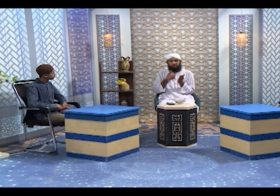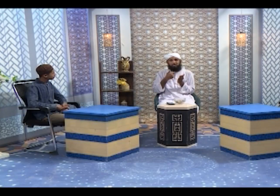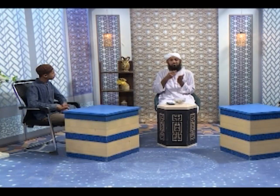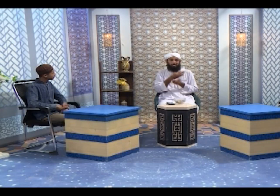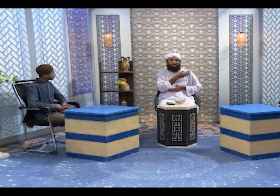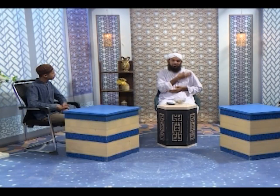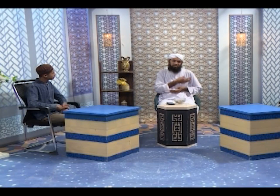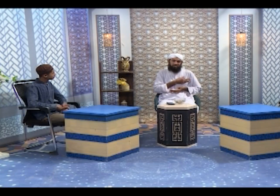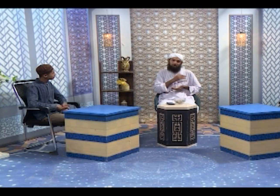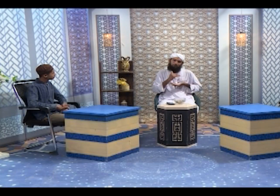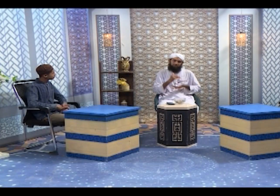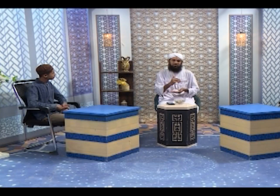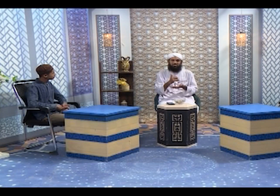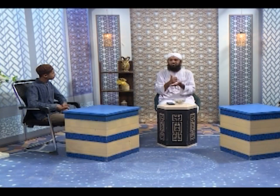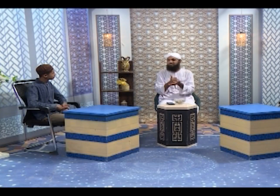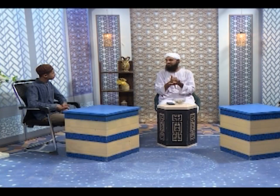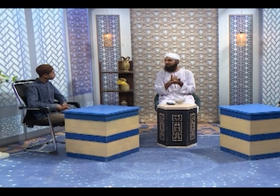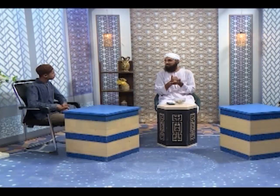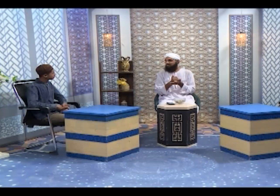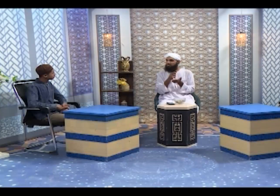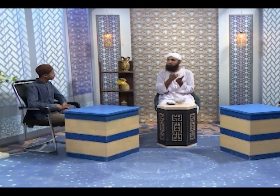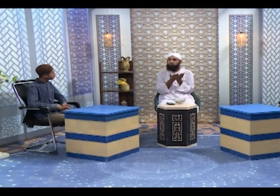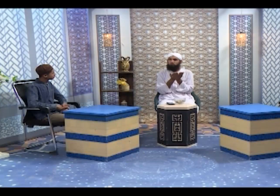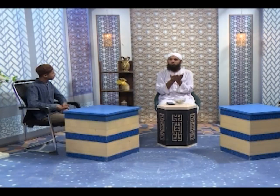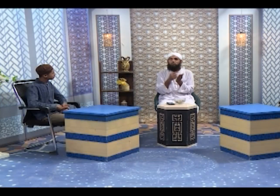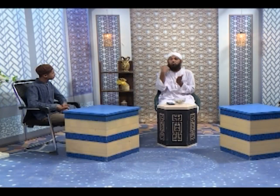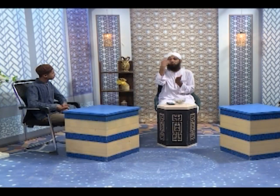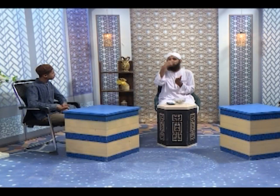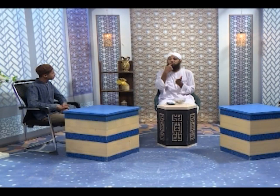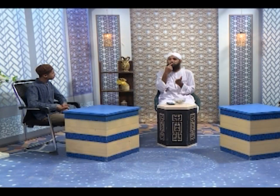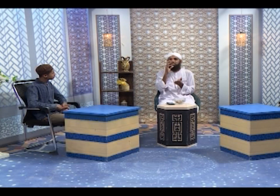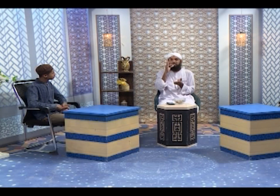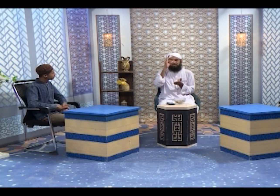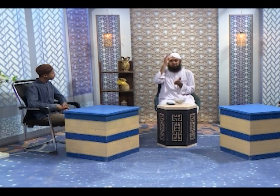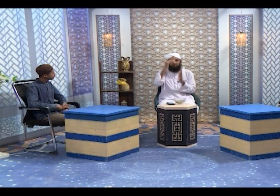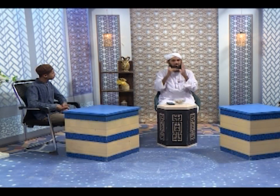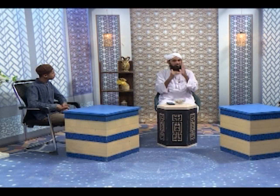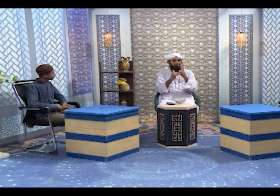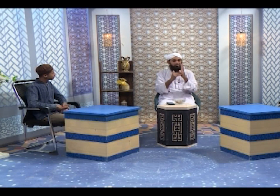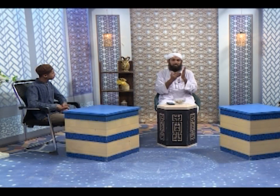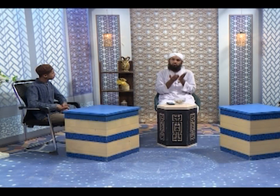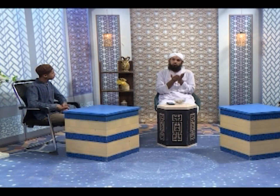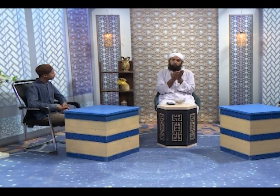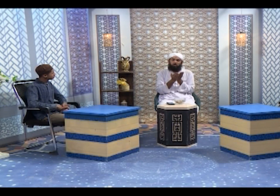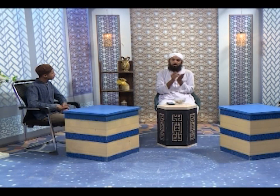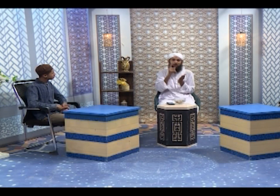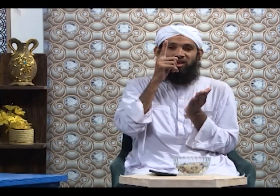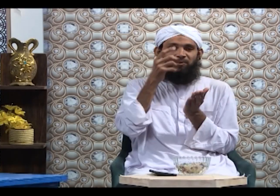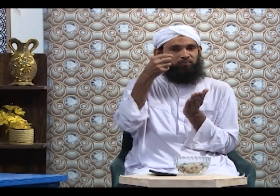ترجمہ کنز الایمان، اے رب میرے، مجھے اپنے پاس سے دے ستھری اولاد، بے شک تو ہی ہے دعا سننے والا۔ اسی